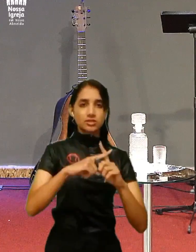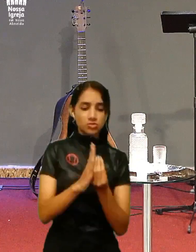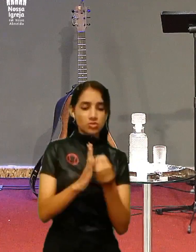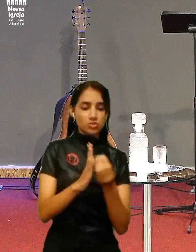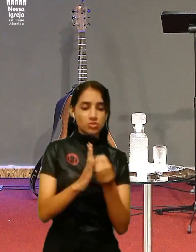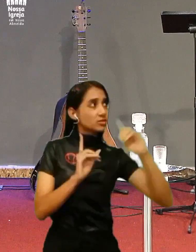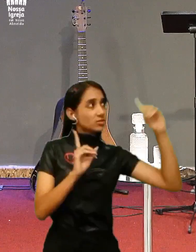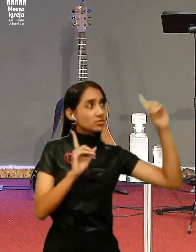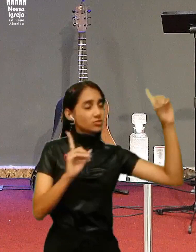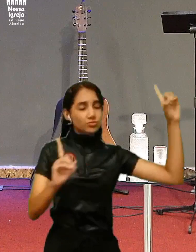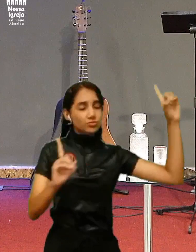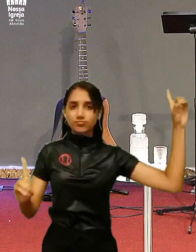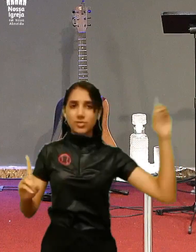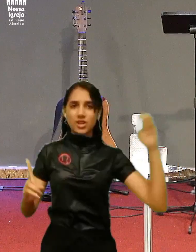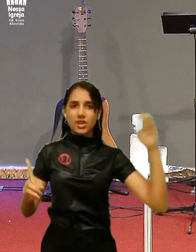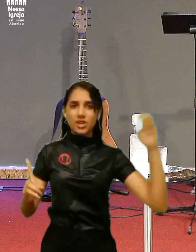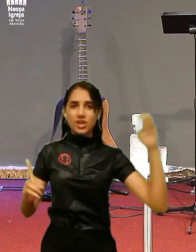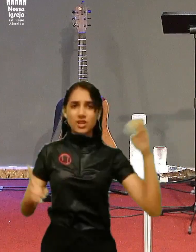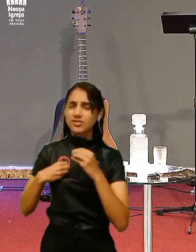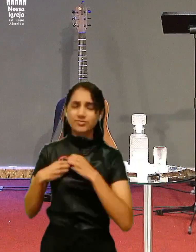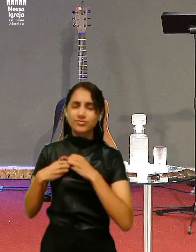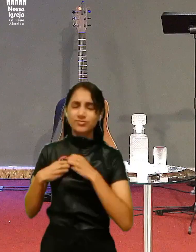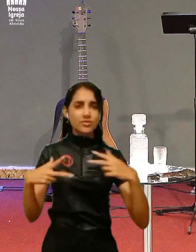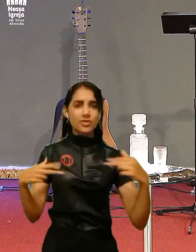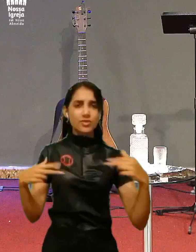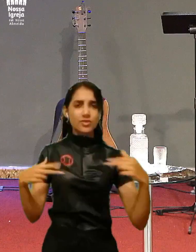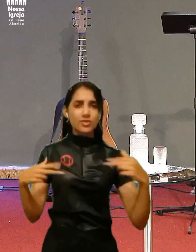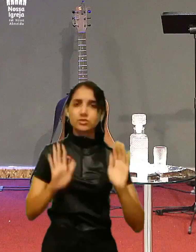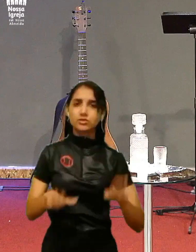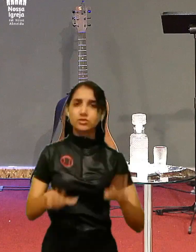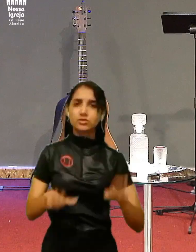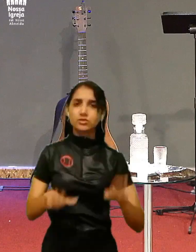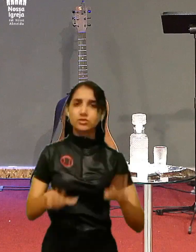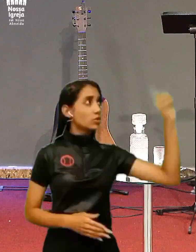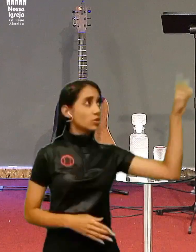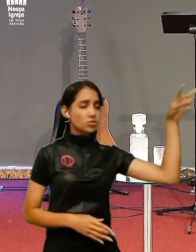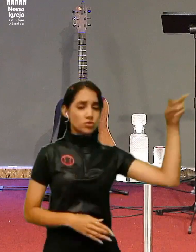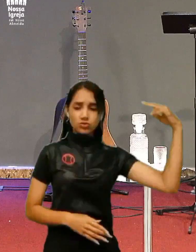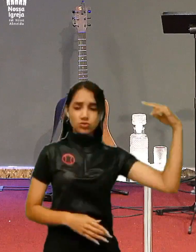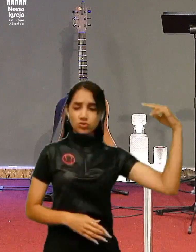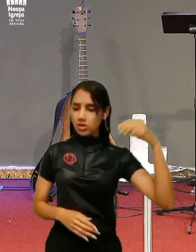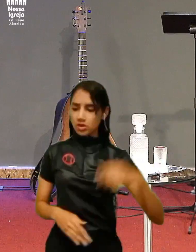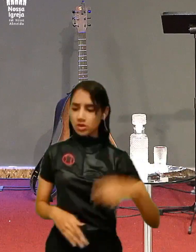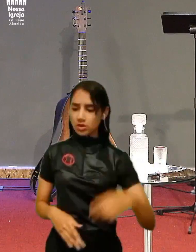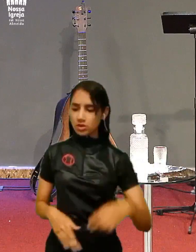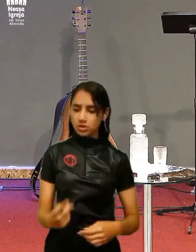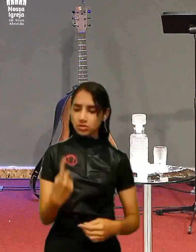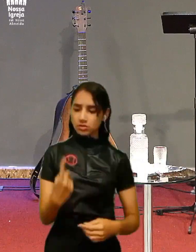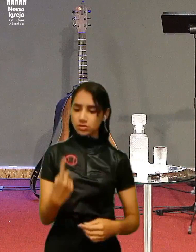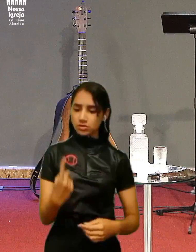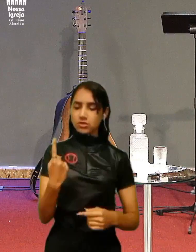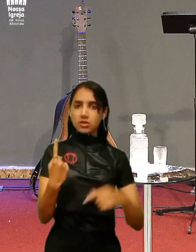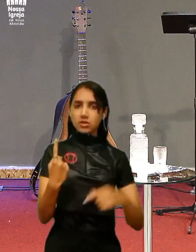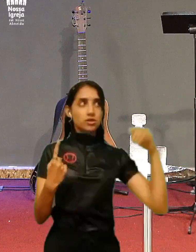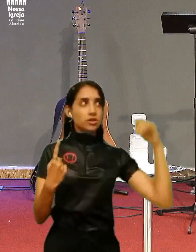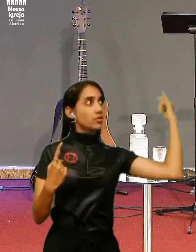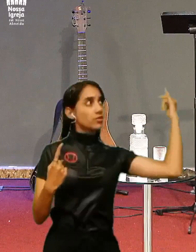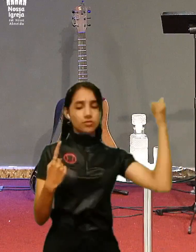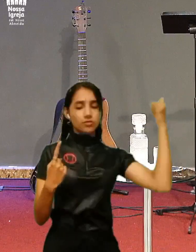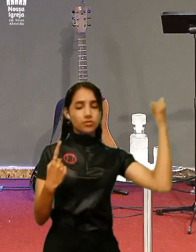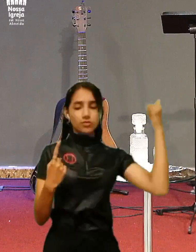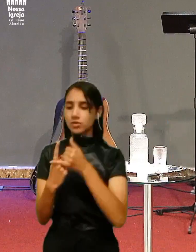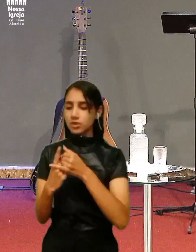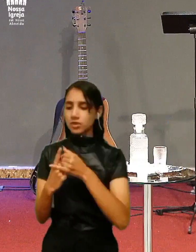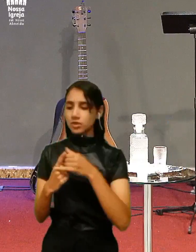E de repente Deus levanta um pregador que começa a olhar para aquele tanto de crente falso e fala assim: vocês precisam nascer de